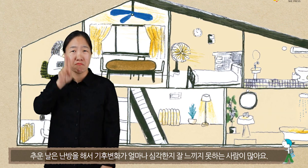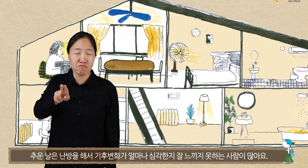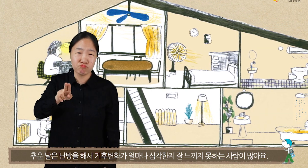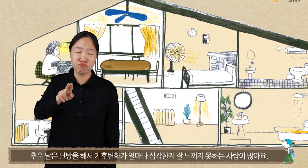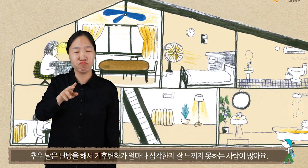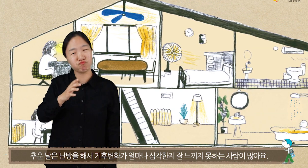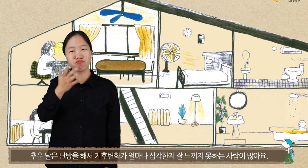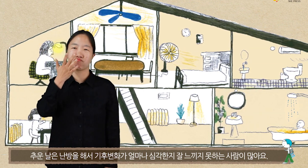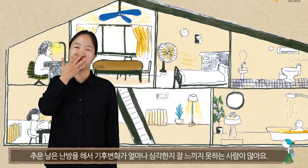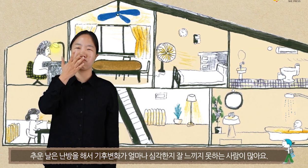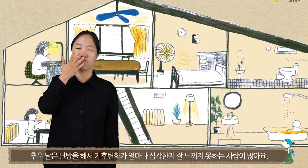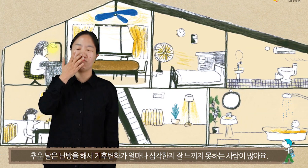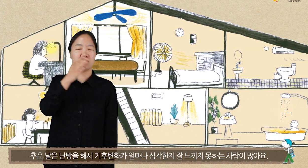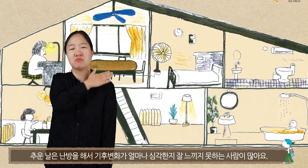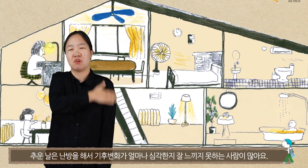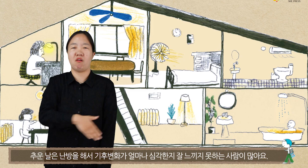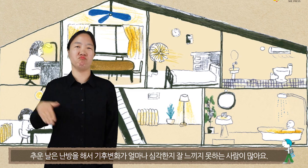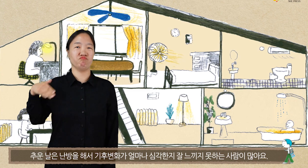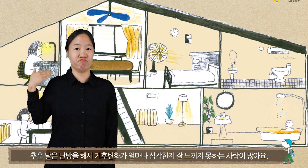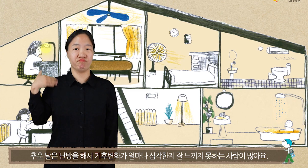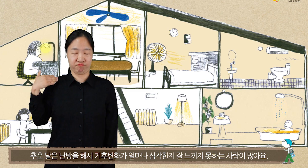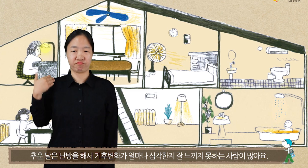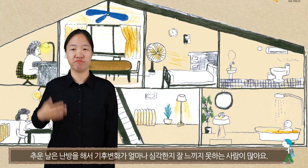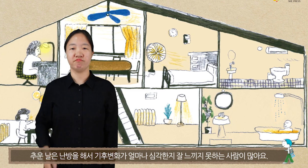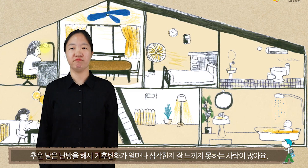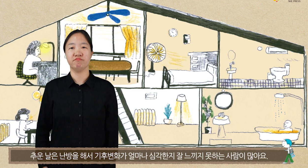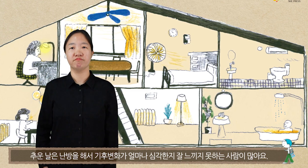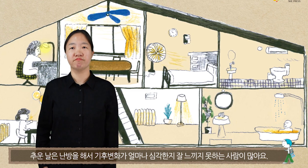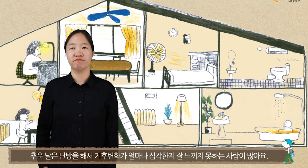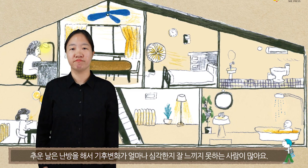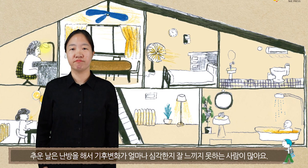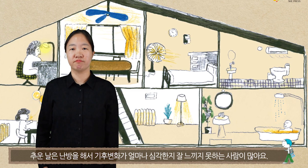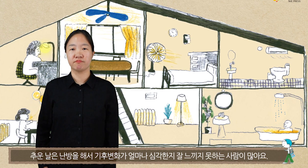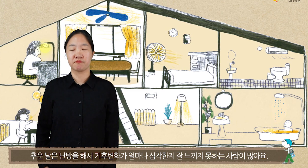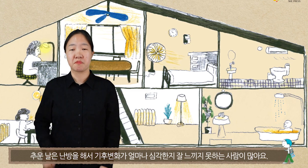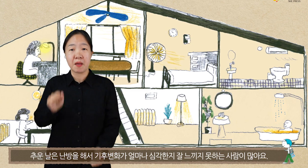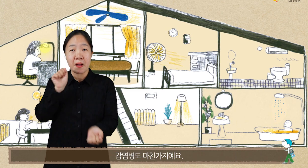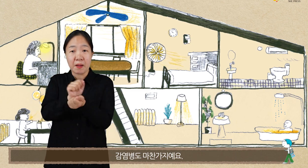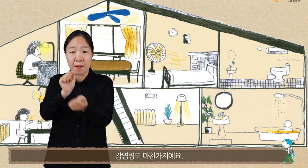얼마나 심각한지 잘 느끼지 못하는 사람이 많아요.